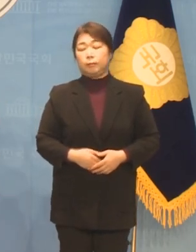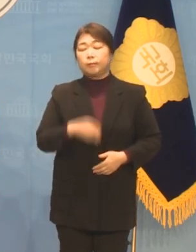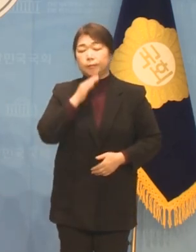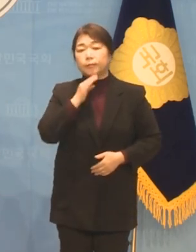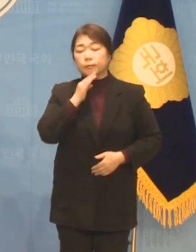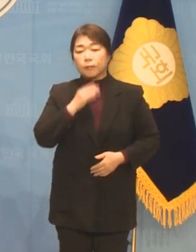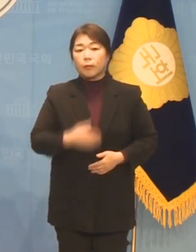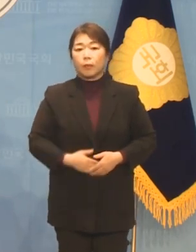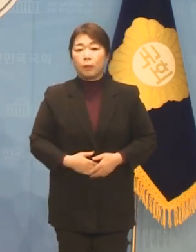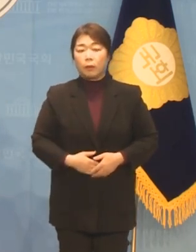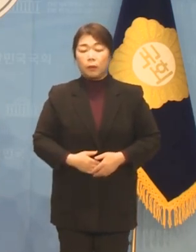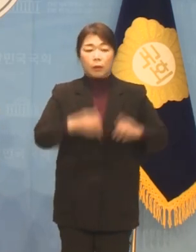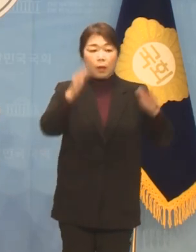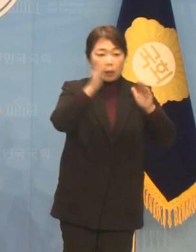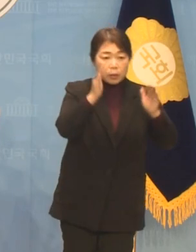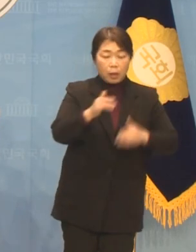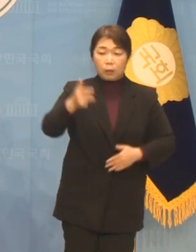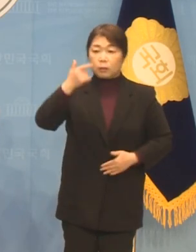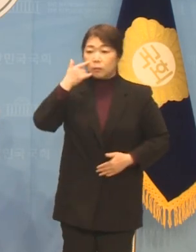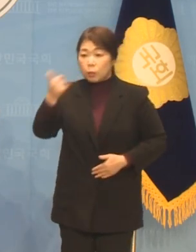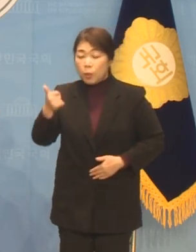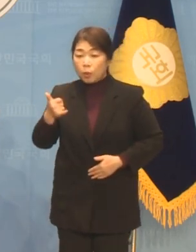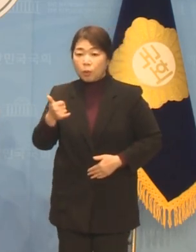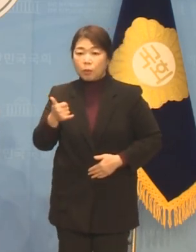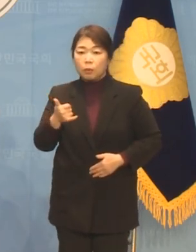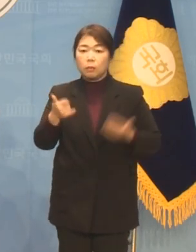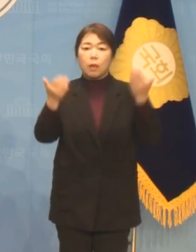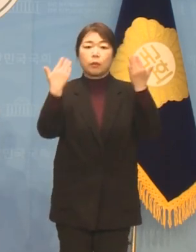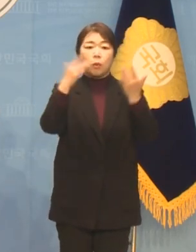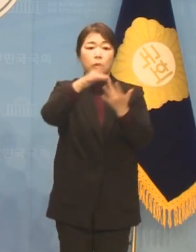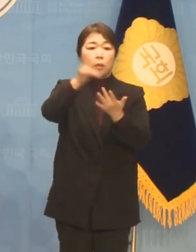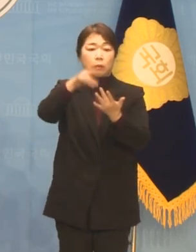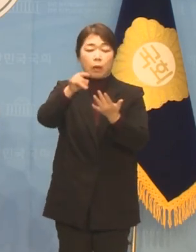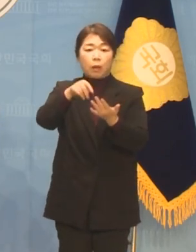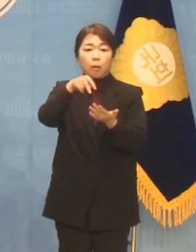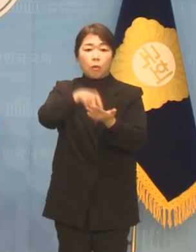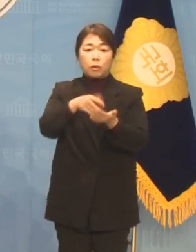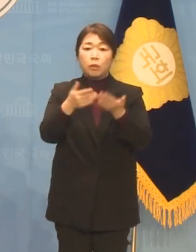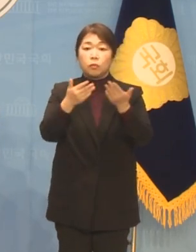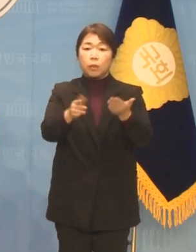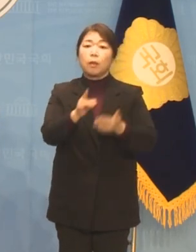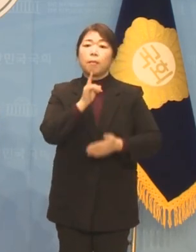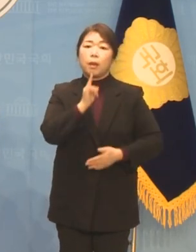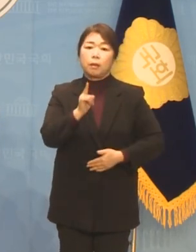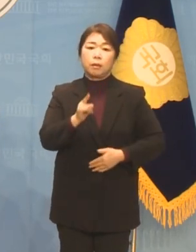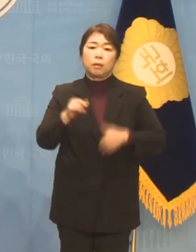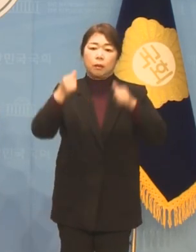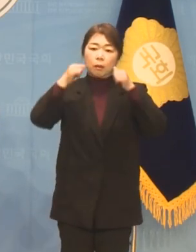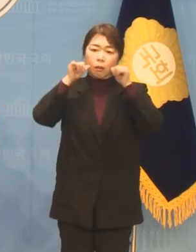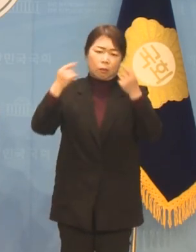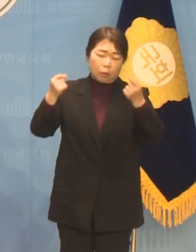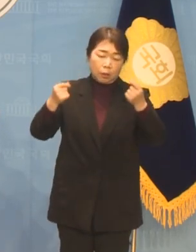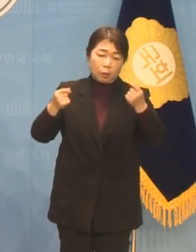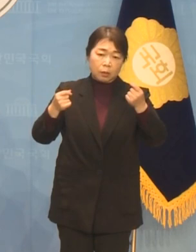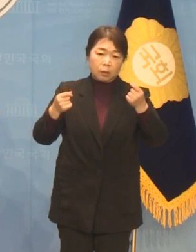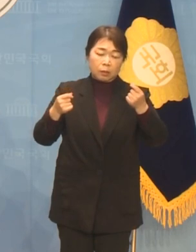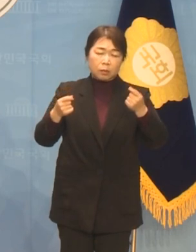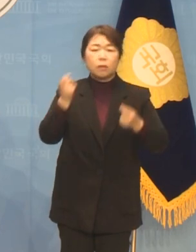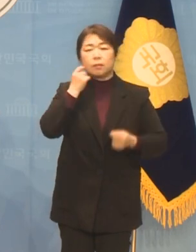그렇습니다. 학생, 학부모의 학교 선택권을 보장해야 한다는 말은 기만이고